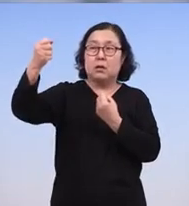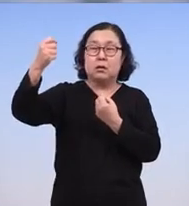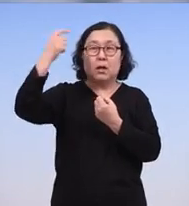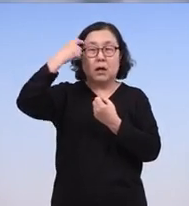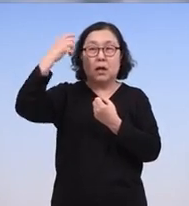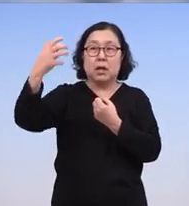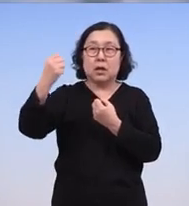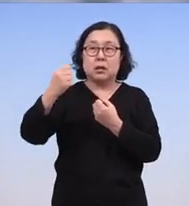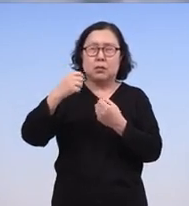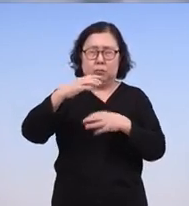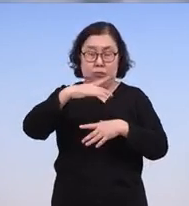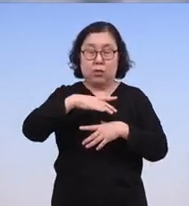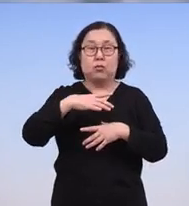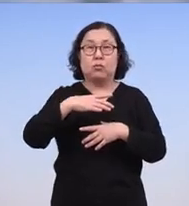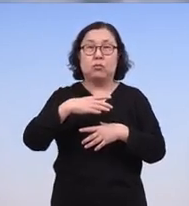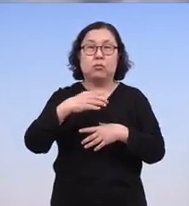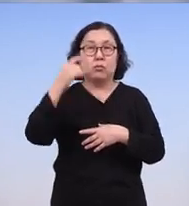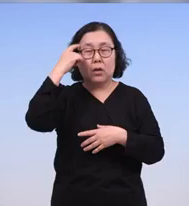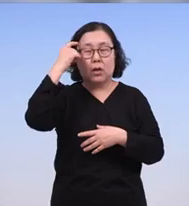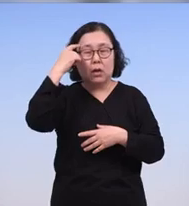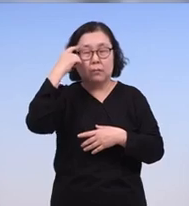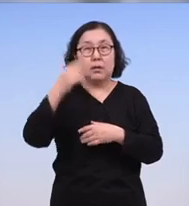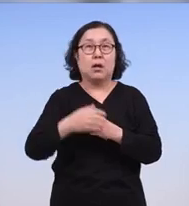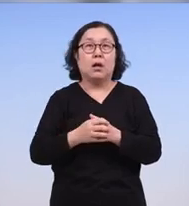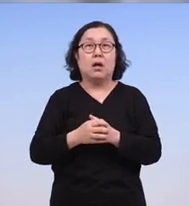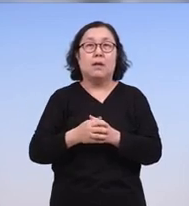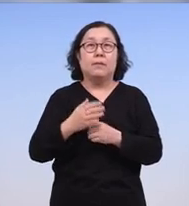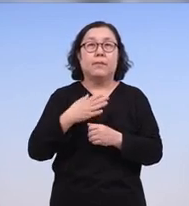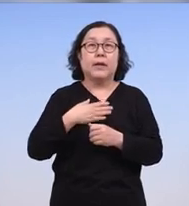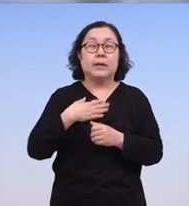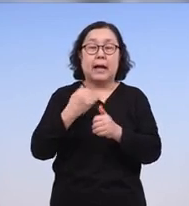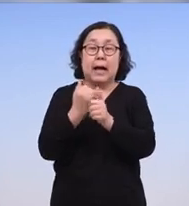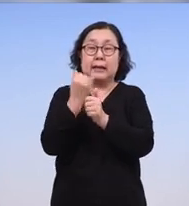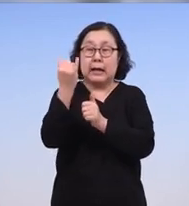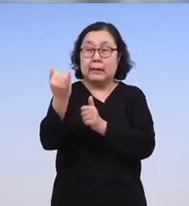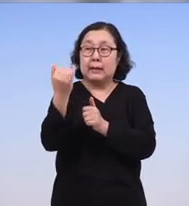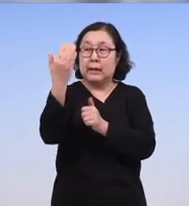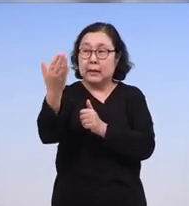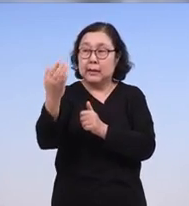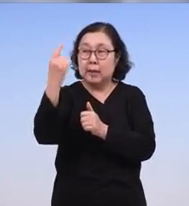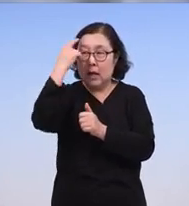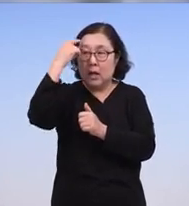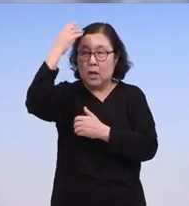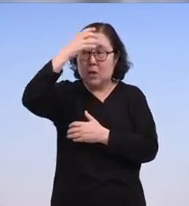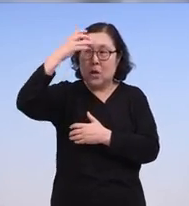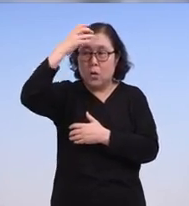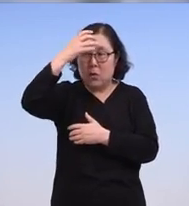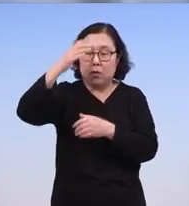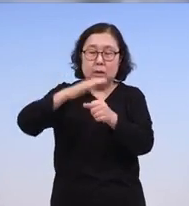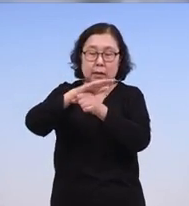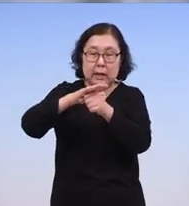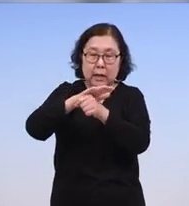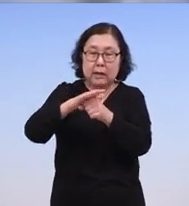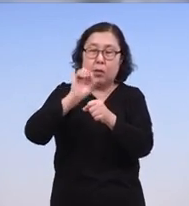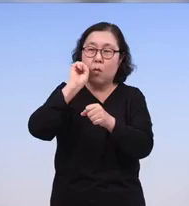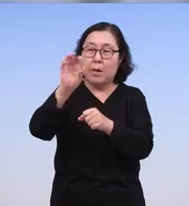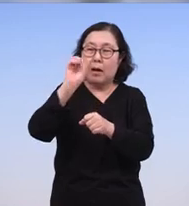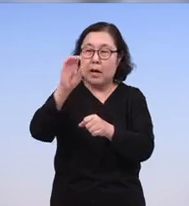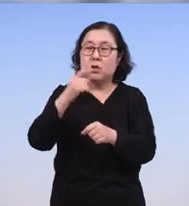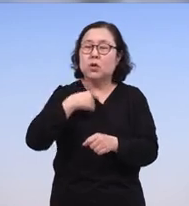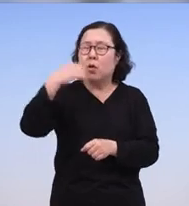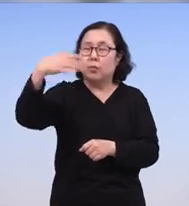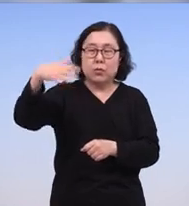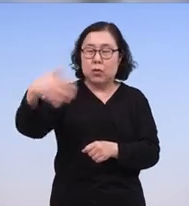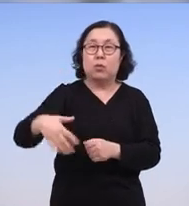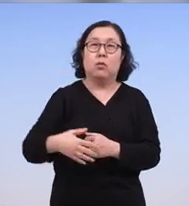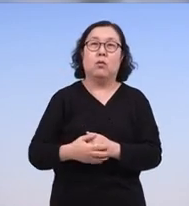무서운 거예요. 저는요, 제 아내에게 한 번도 이렇게 고백해 본 적이 없습니다. 난 당신의 영혼을 사랑해. 이런